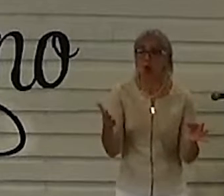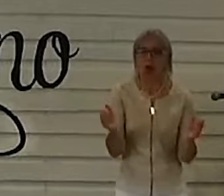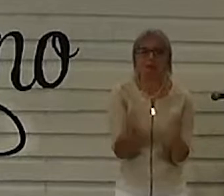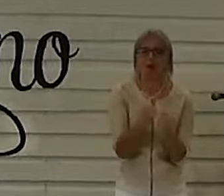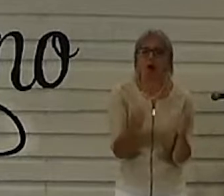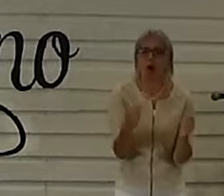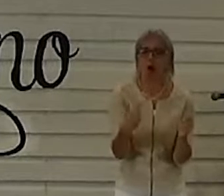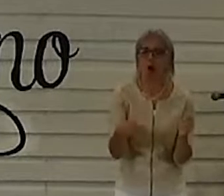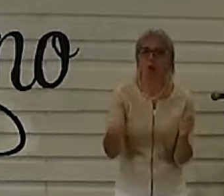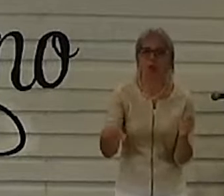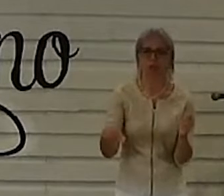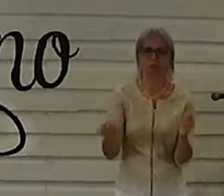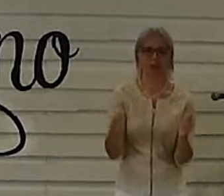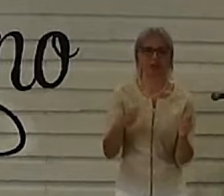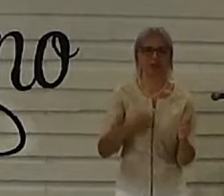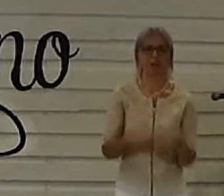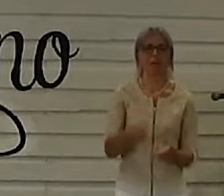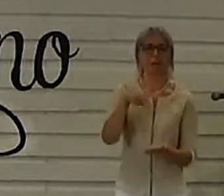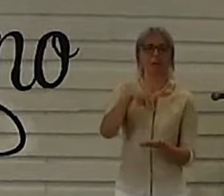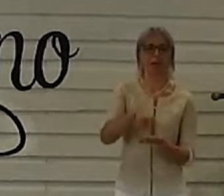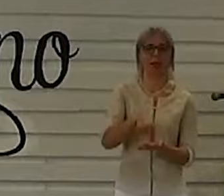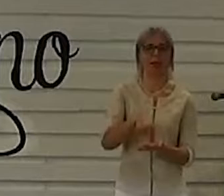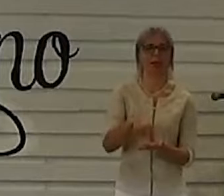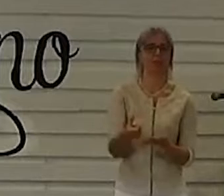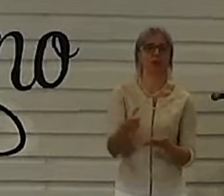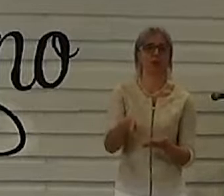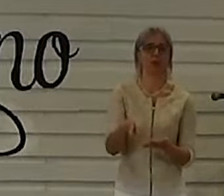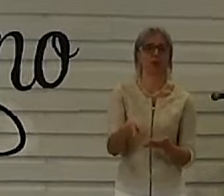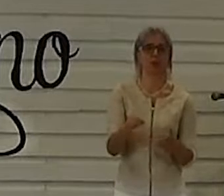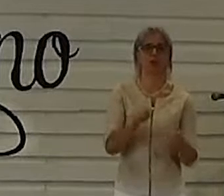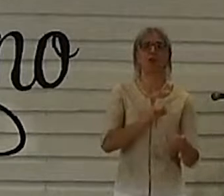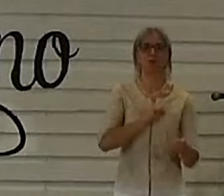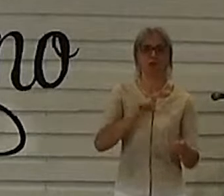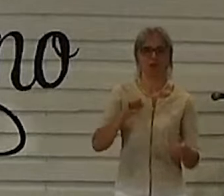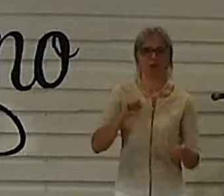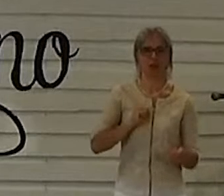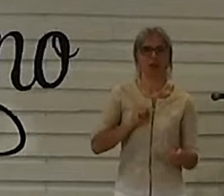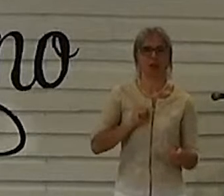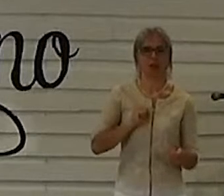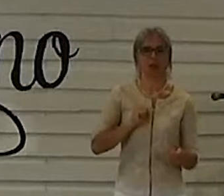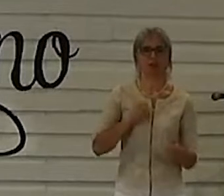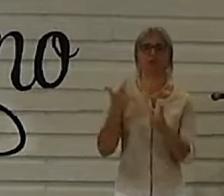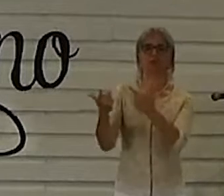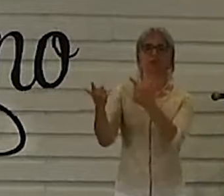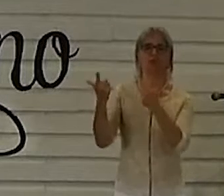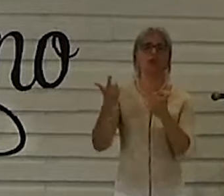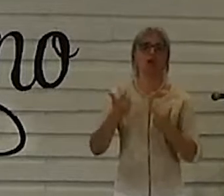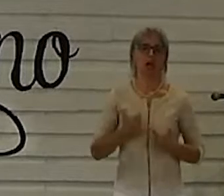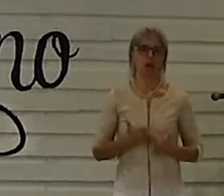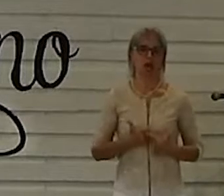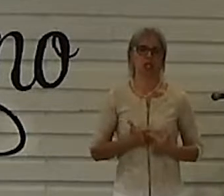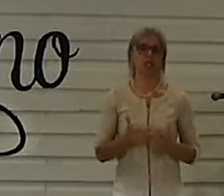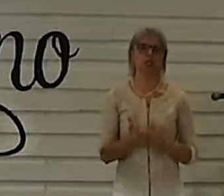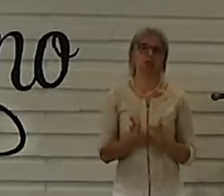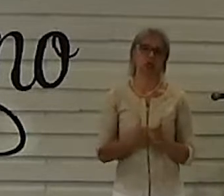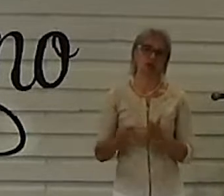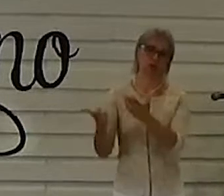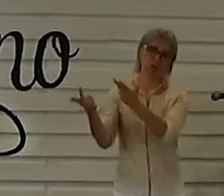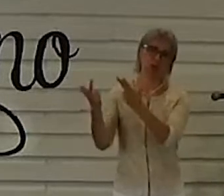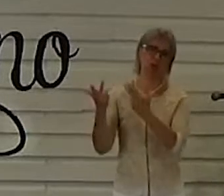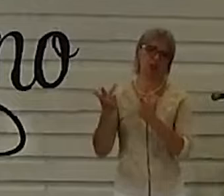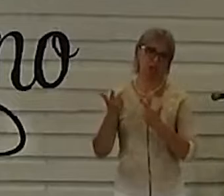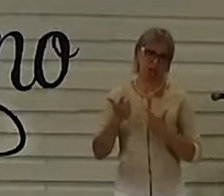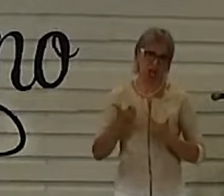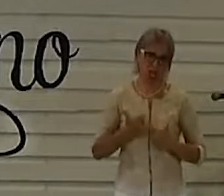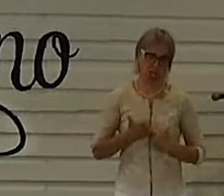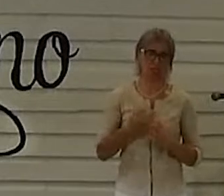Perché se sono in piedi ancora oggi e sono nella fede, è solo grazia, per la grazia di Gesù Cristo. E